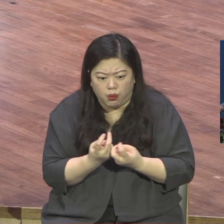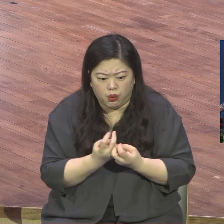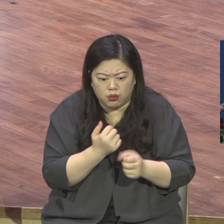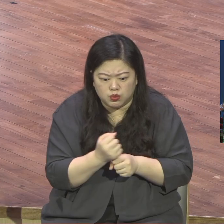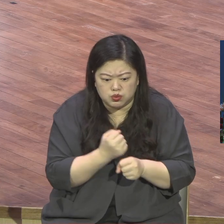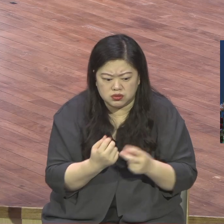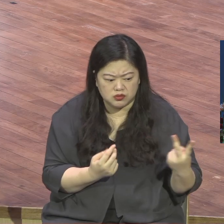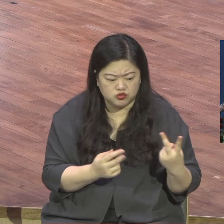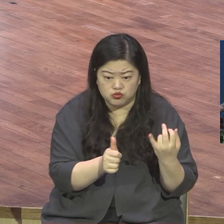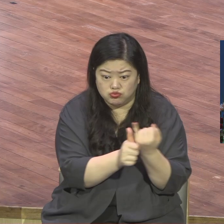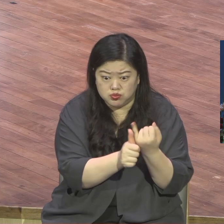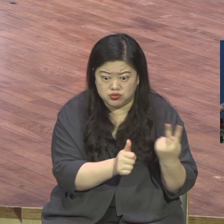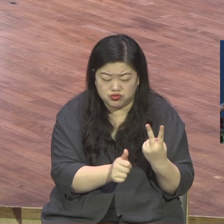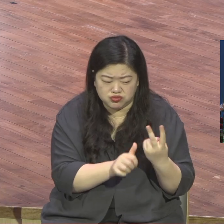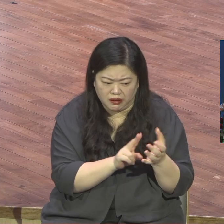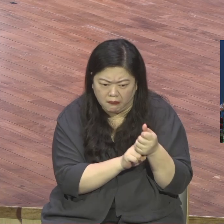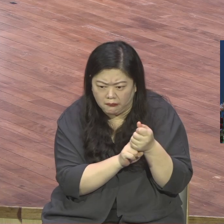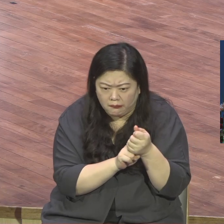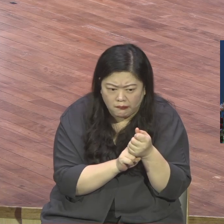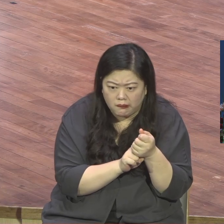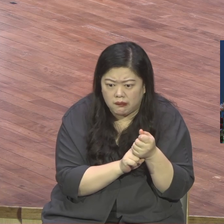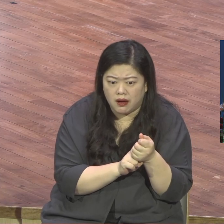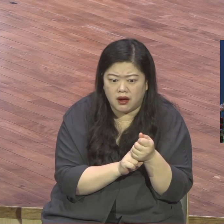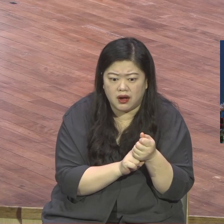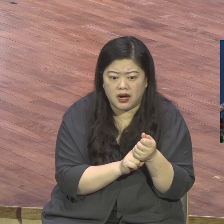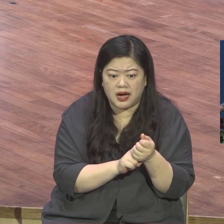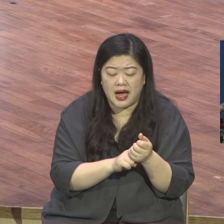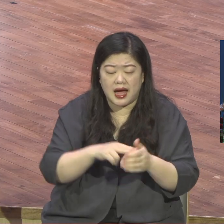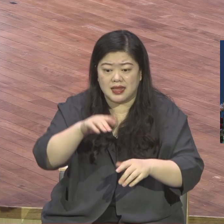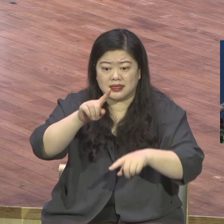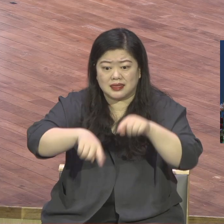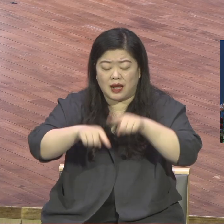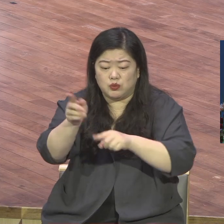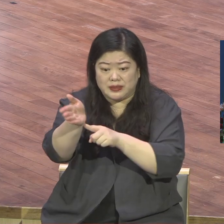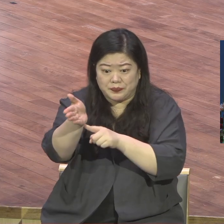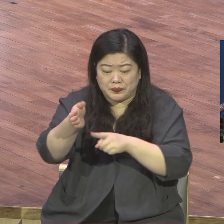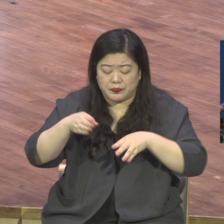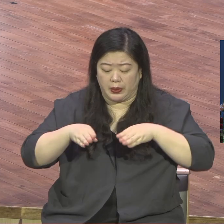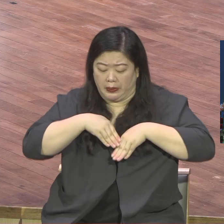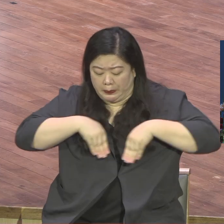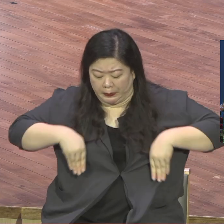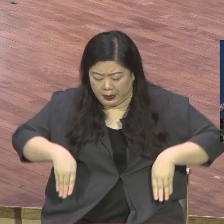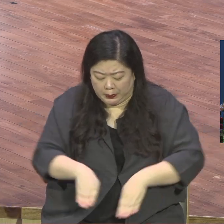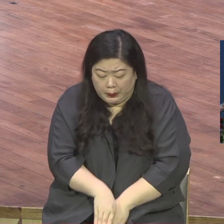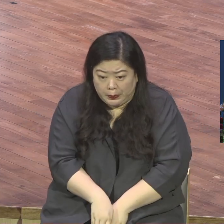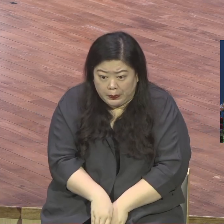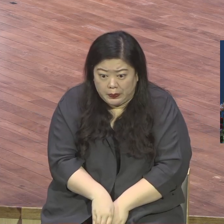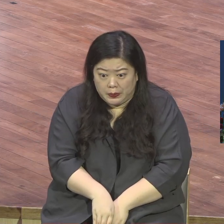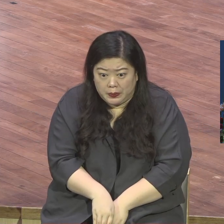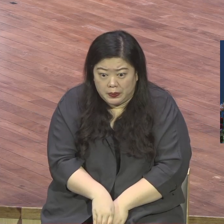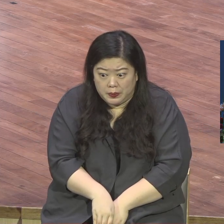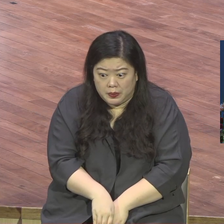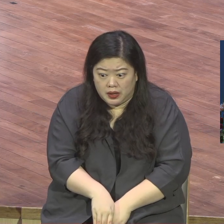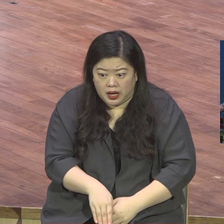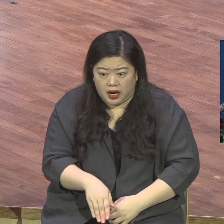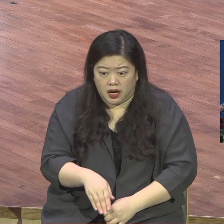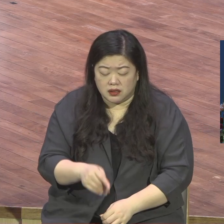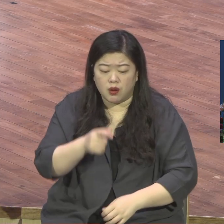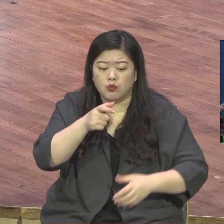숨어서 그야말로 금방 시들어버릴 무화과 잎으로 인해서 부끄러운 곳을 가리고 있는데